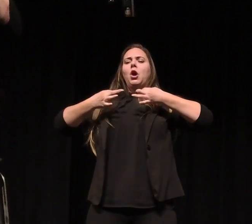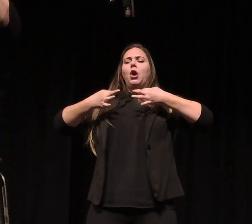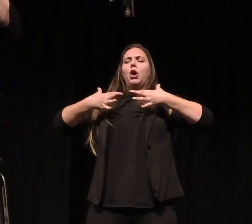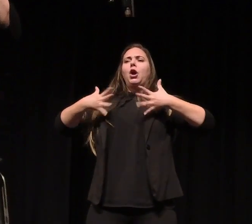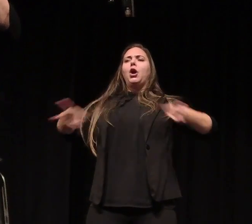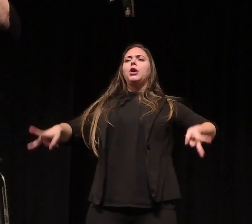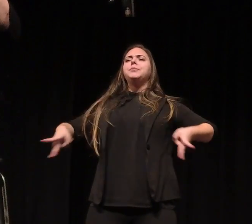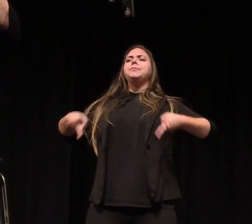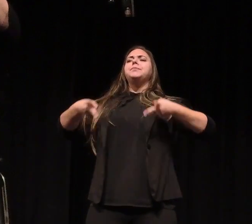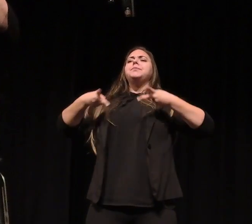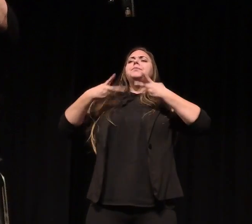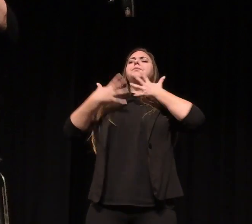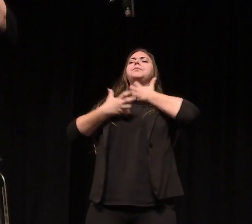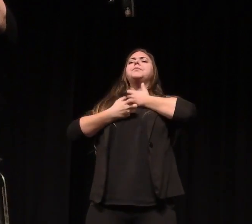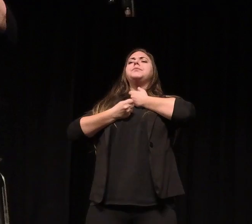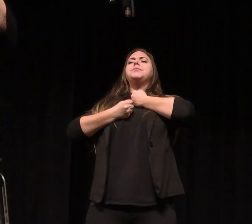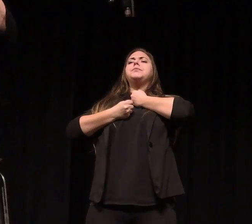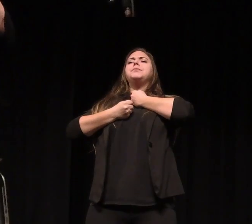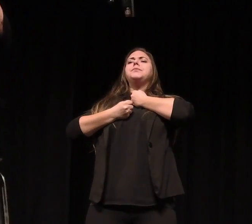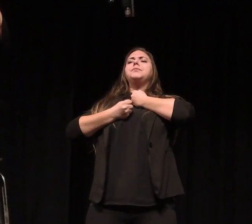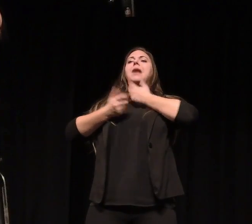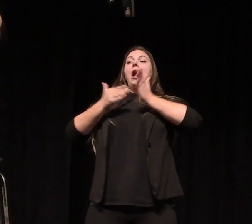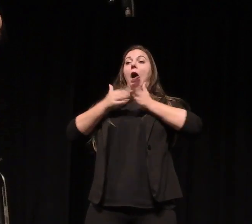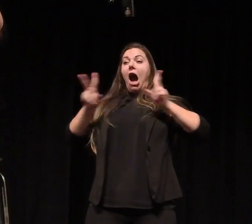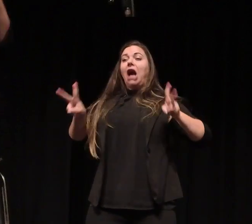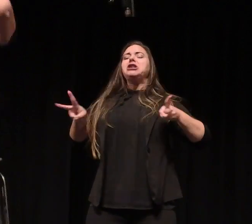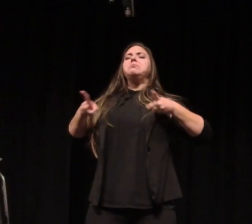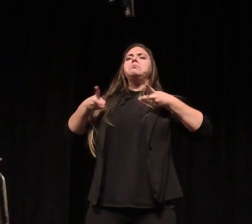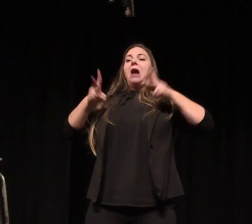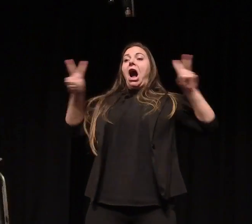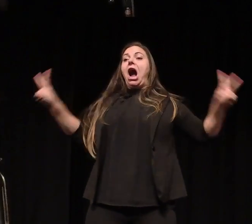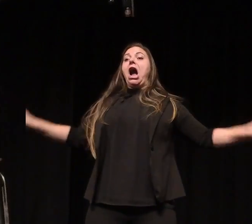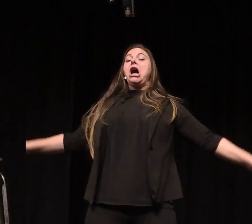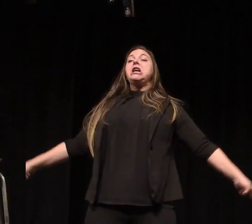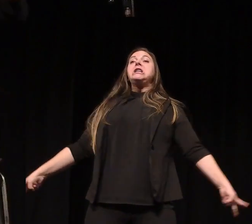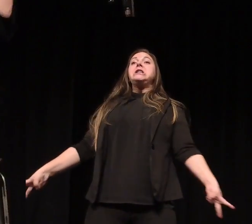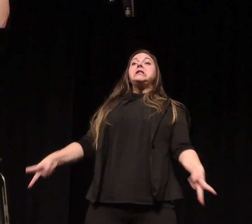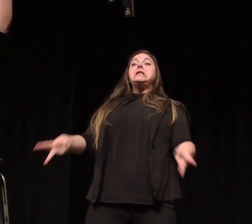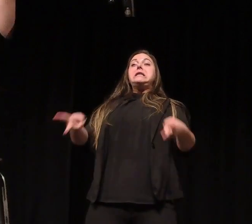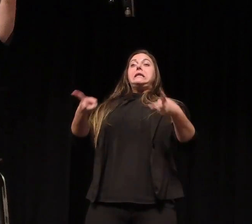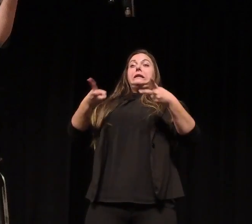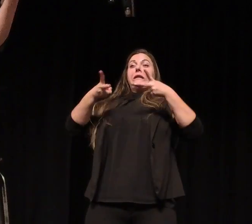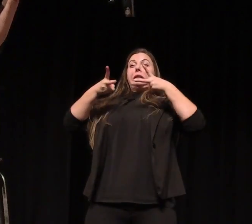Et puis une deuxième grande inspiration.